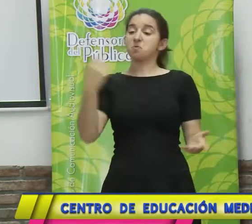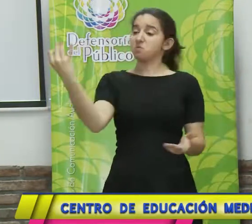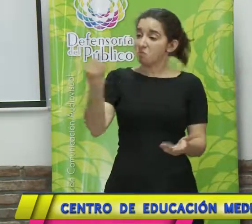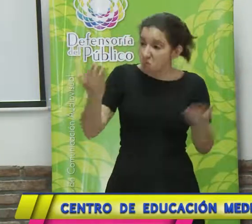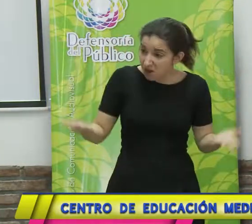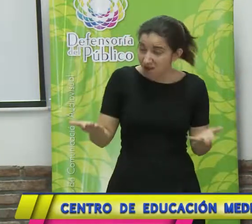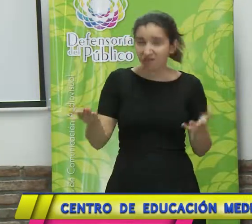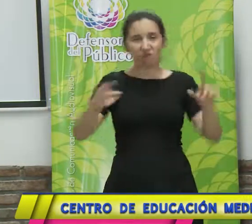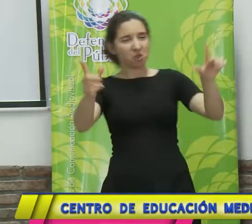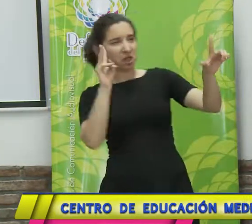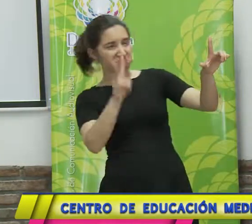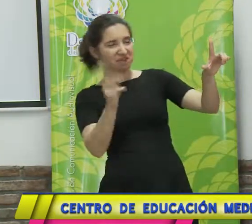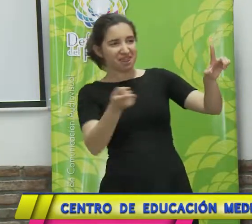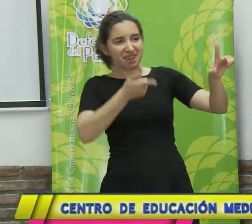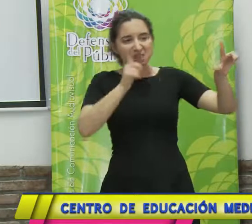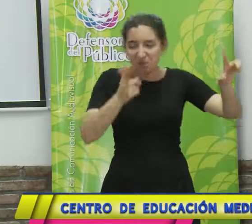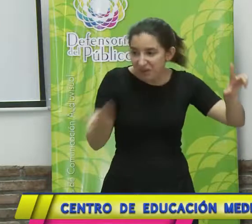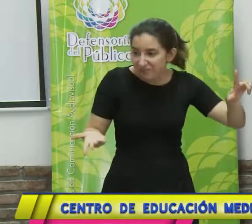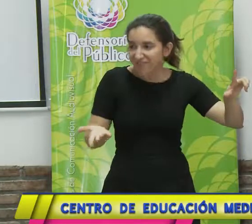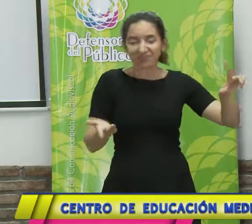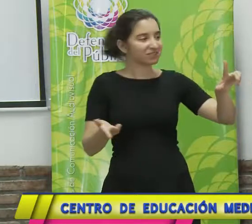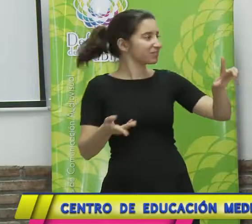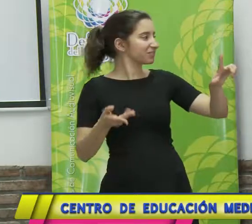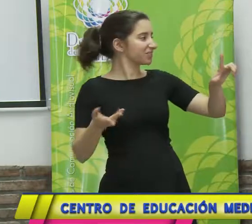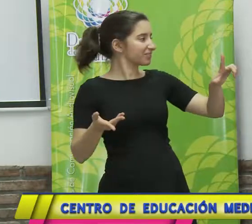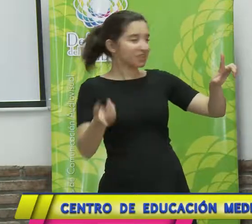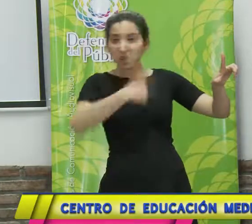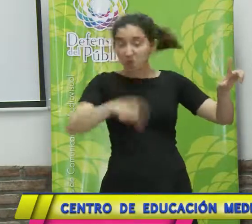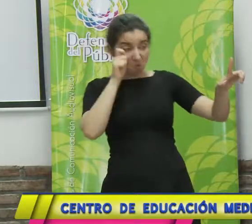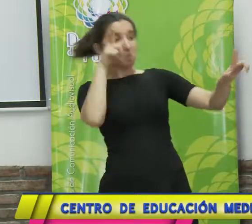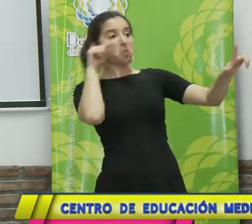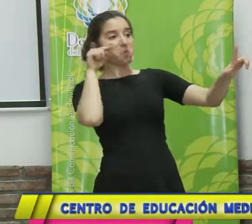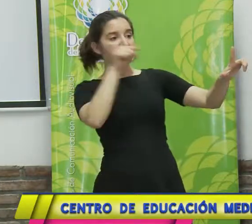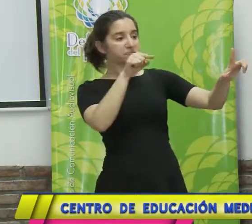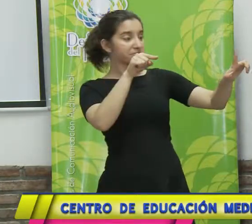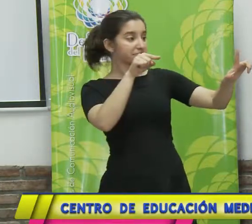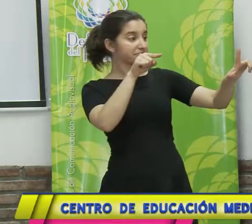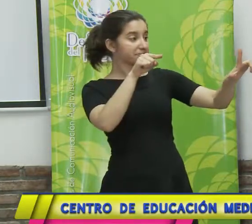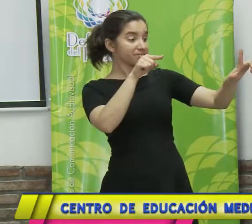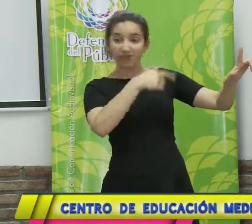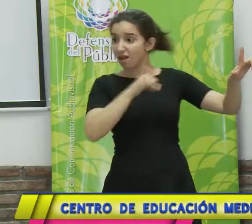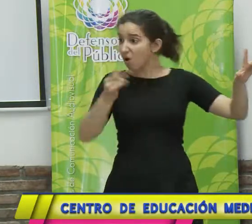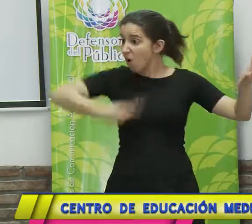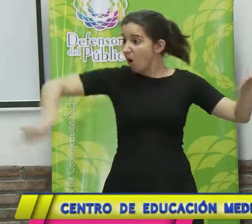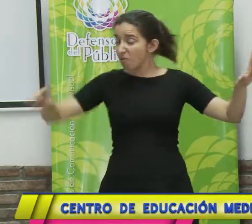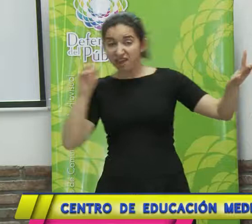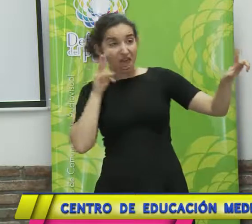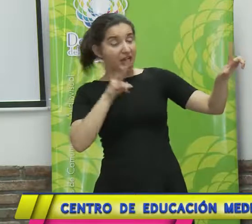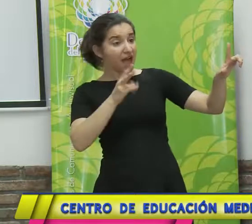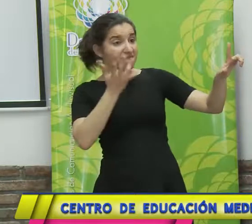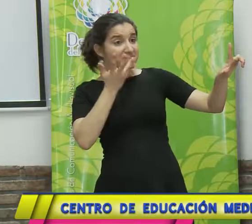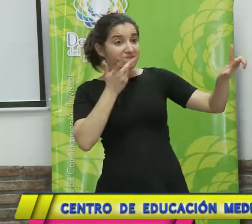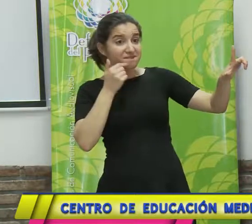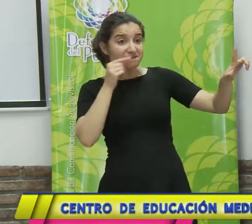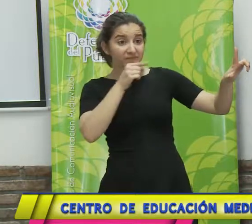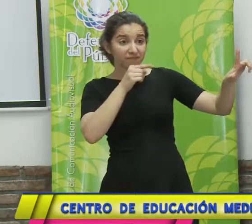que sea entretenido que que llame la atención de alguna manera a los jóvenes que no